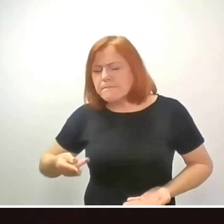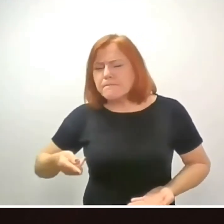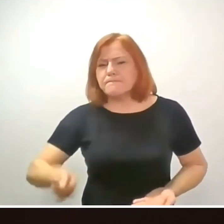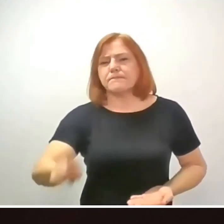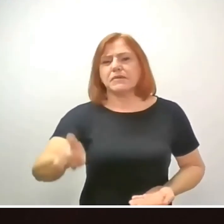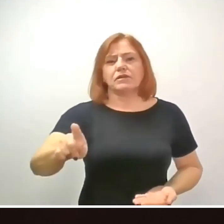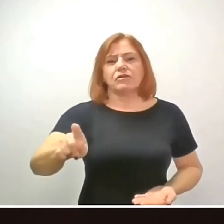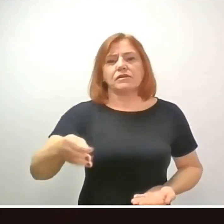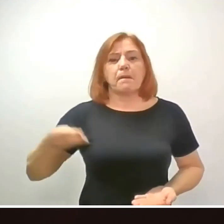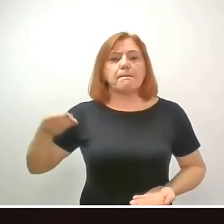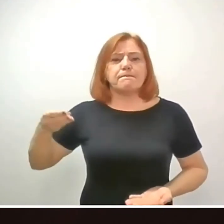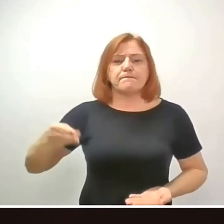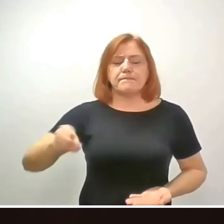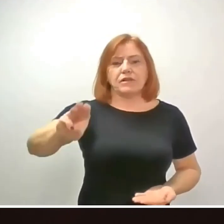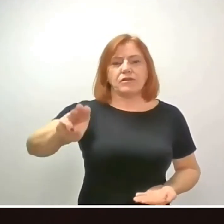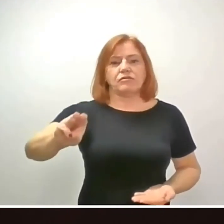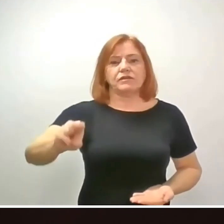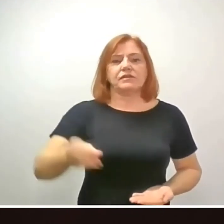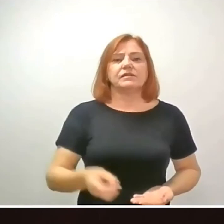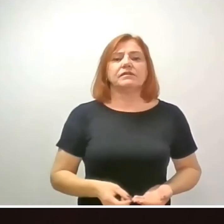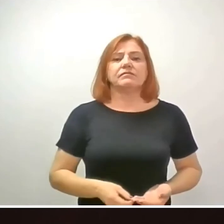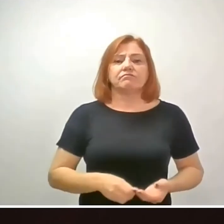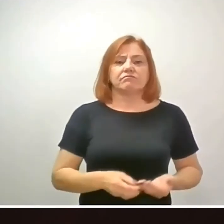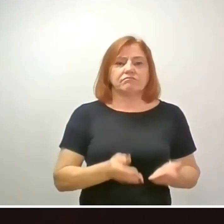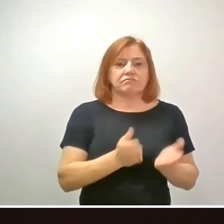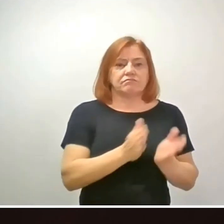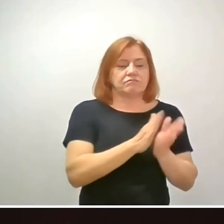6 milhões de livros.